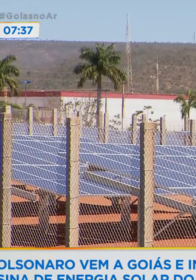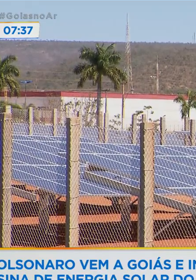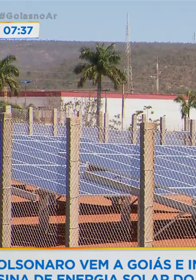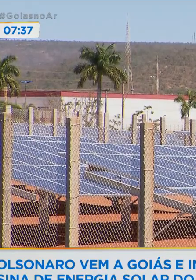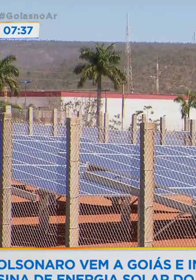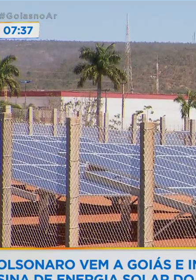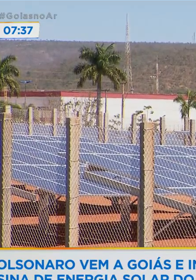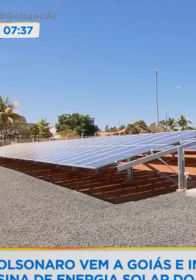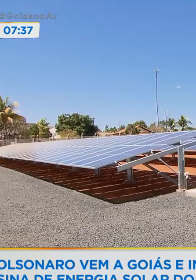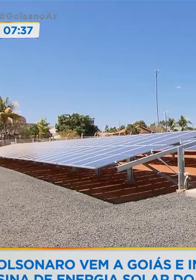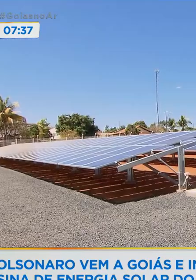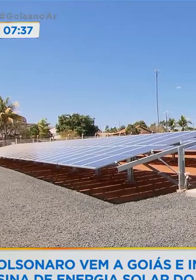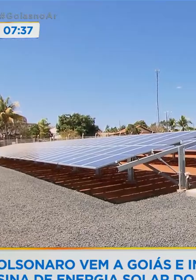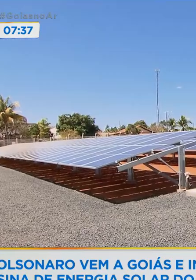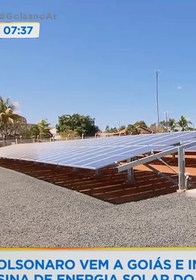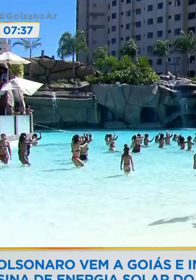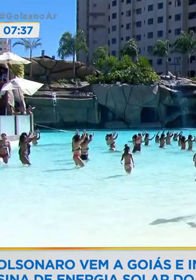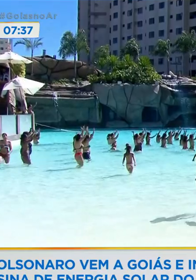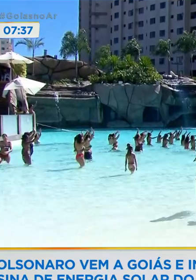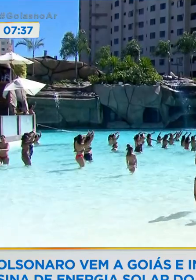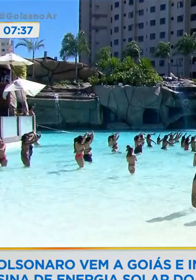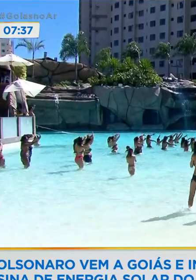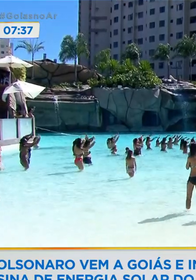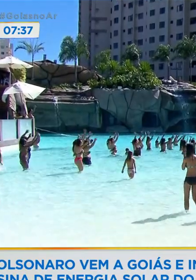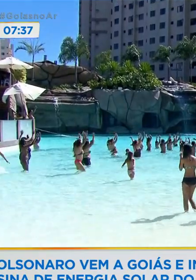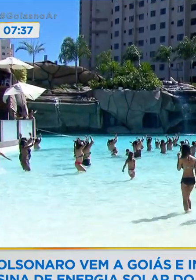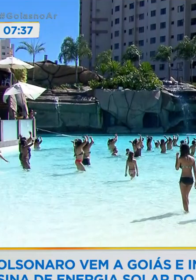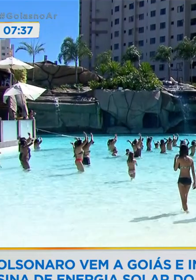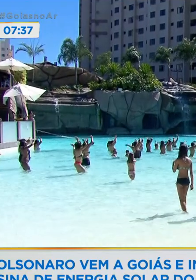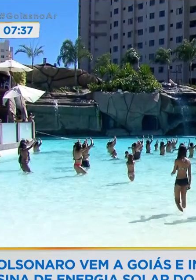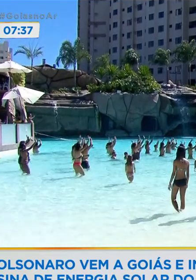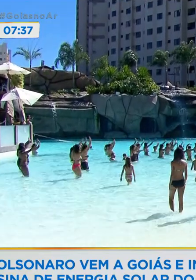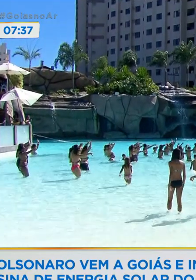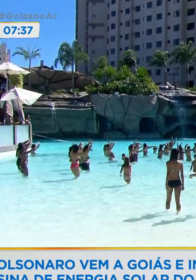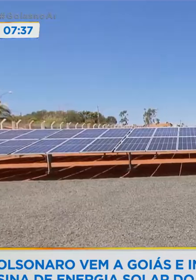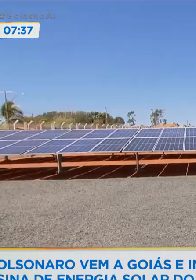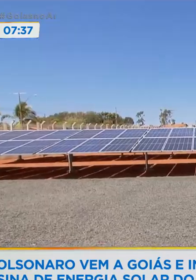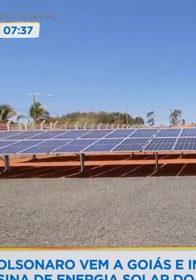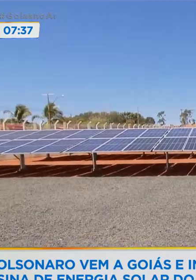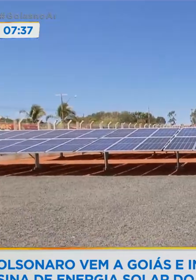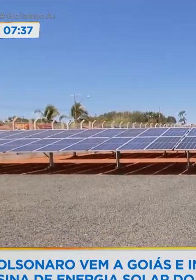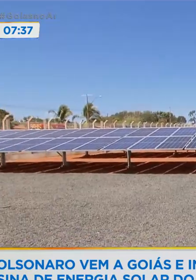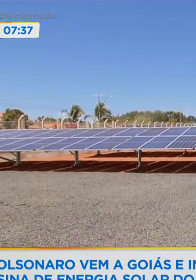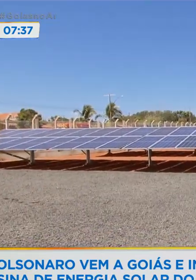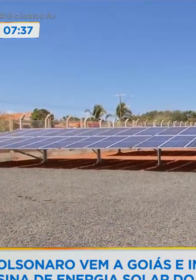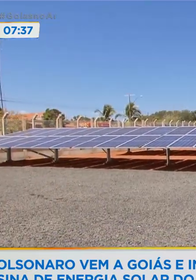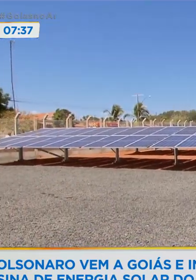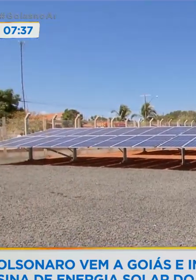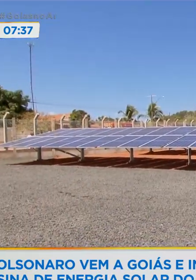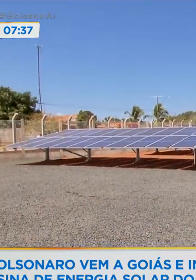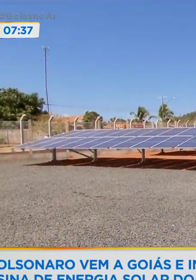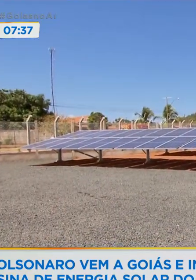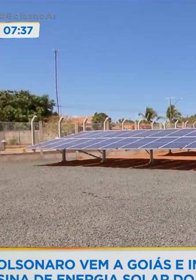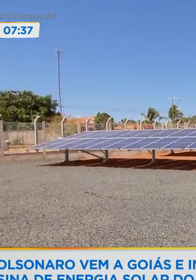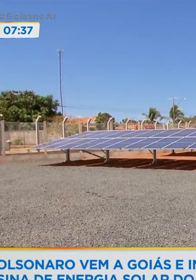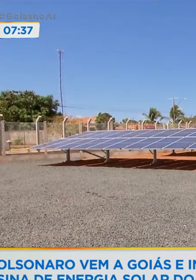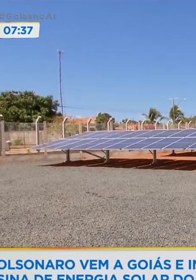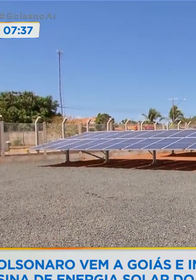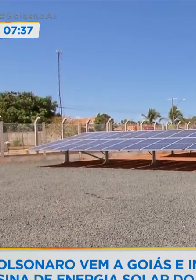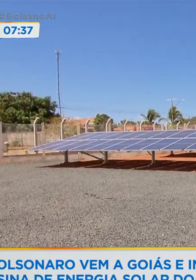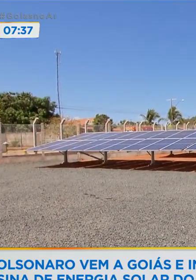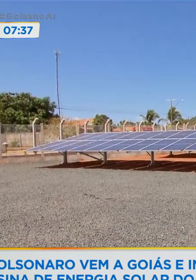pertence a iniciativa privada a energia vai abastecer os empreendimentos do grupo e o excedente vai ser